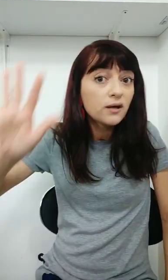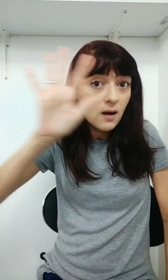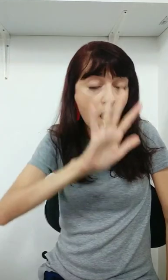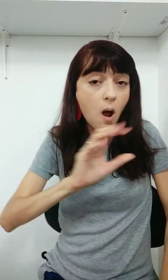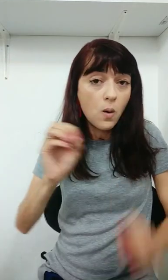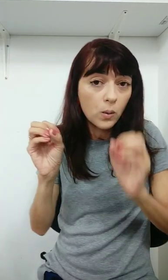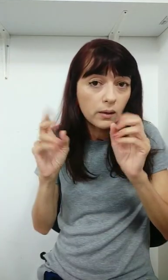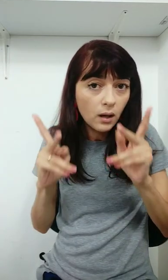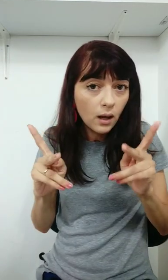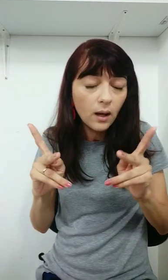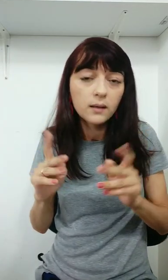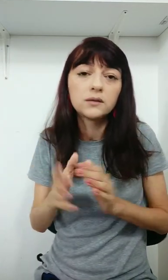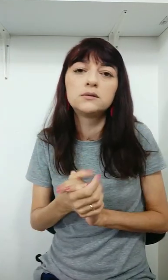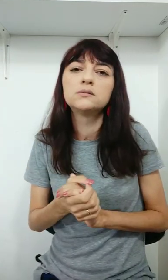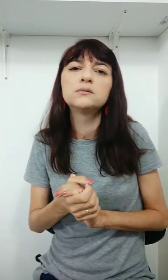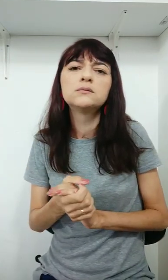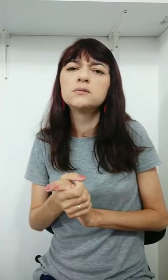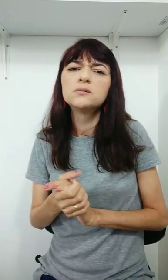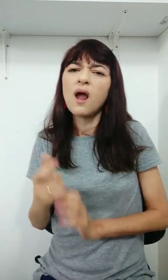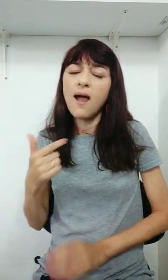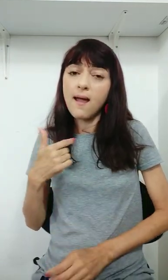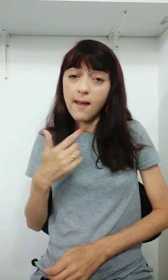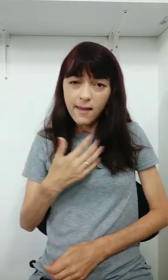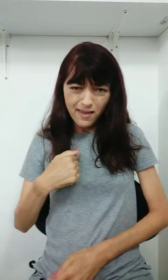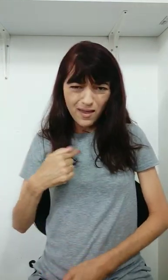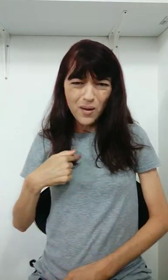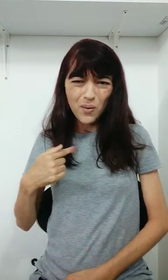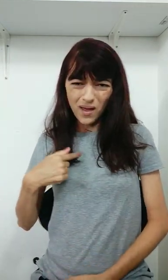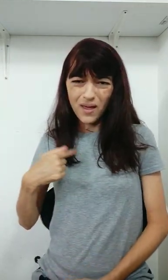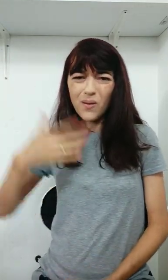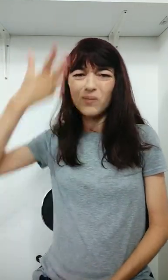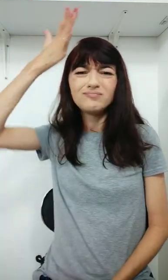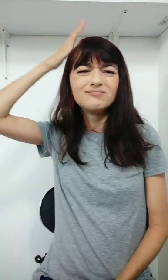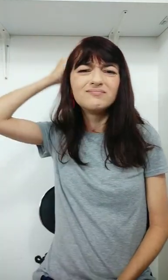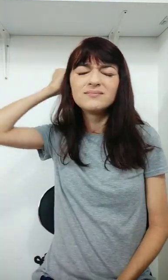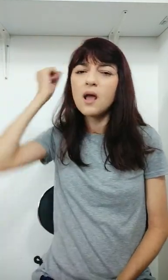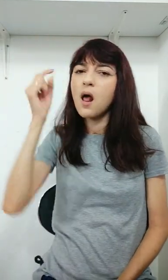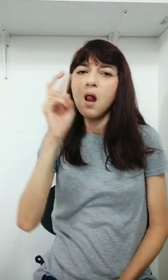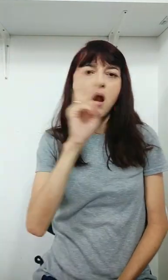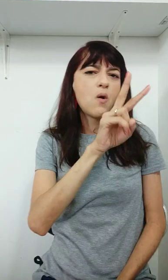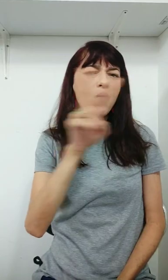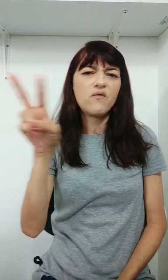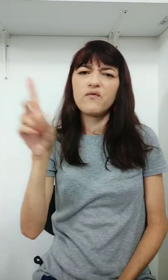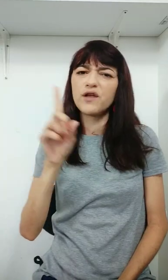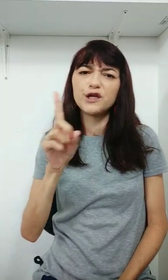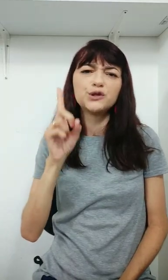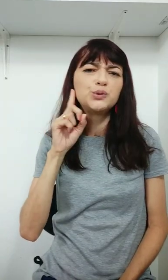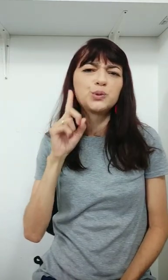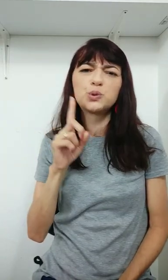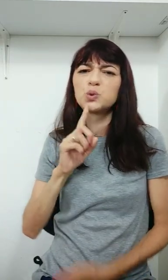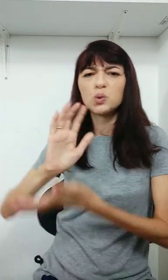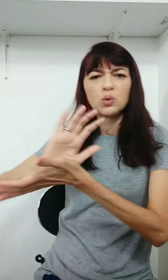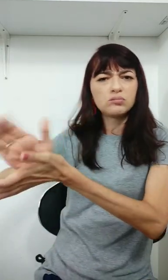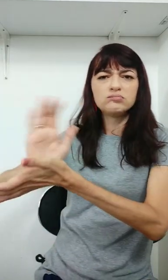Olha, vou falar com você de forma geral, tá? Não vou estudar um caso em específico, tá? Mas eu vou falar de forma geral.